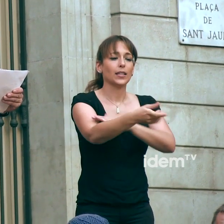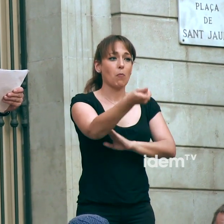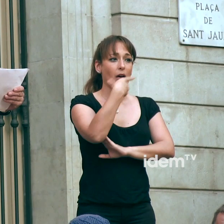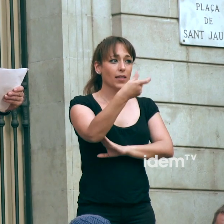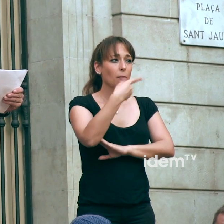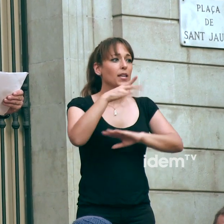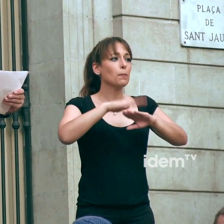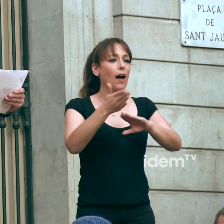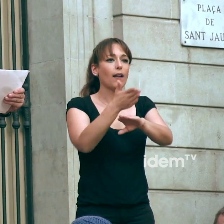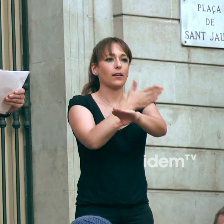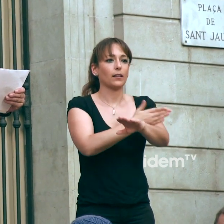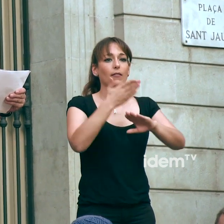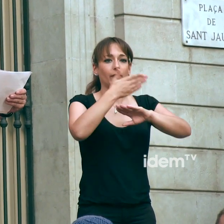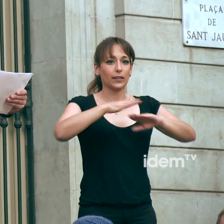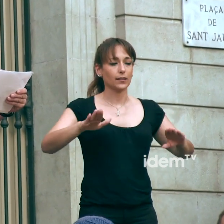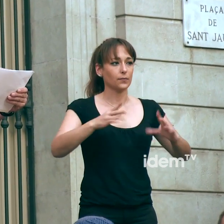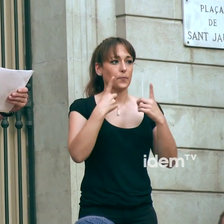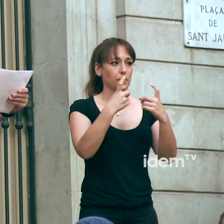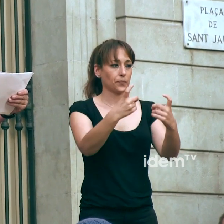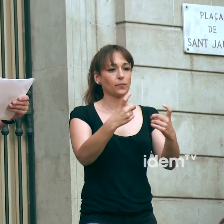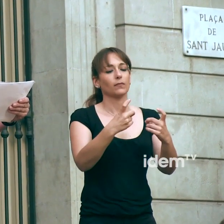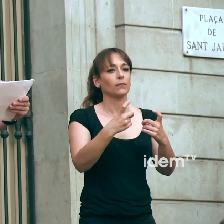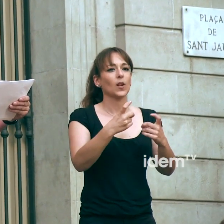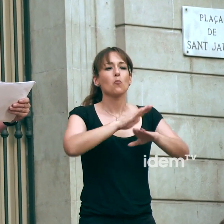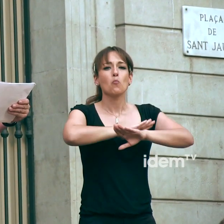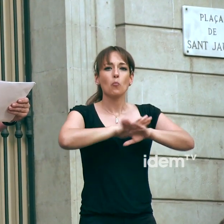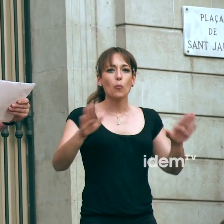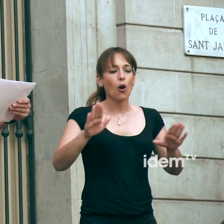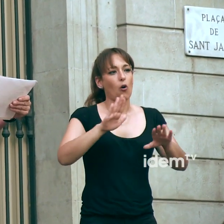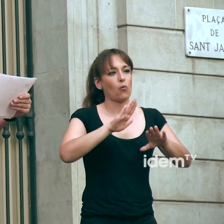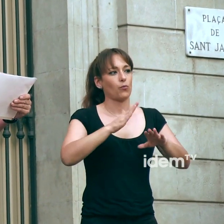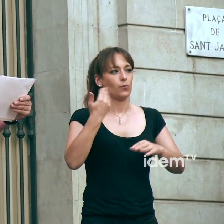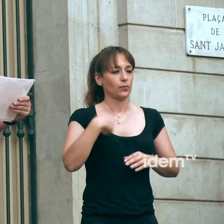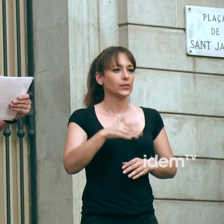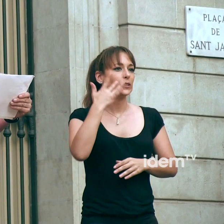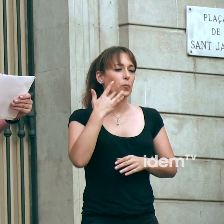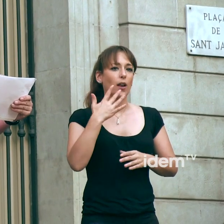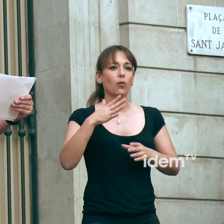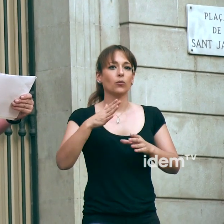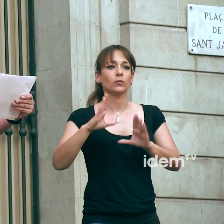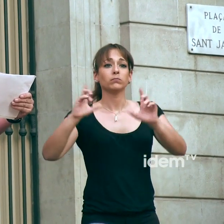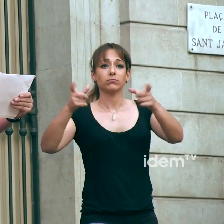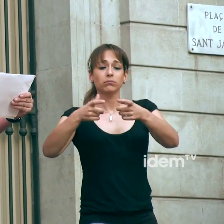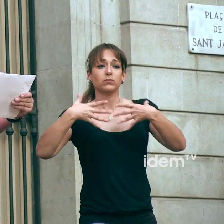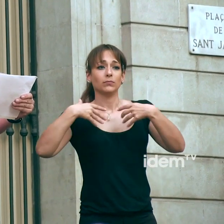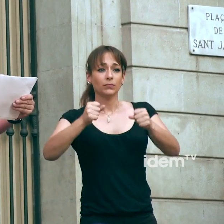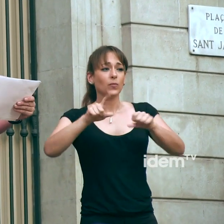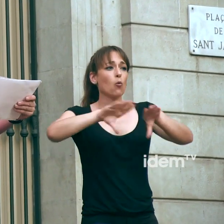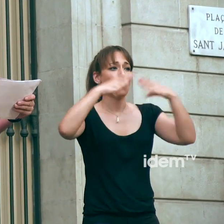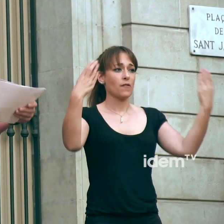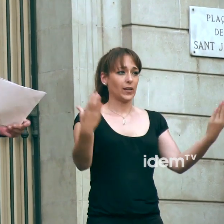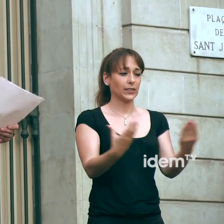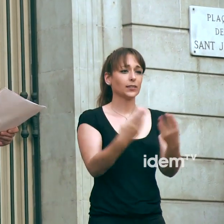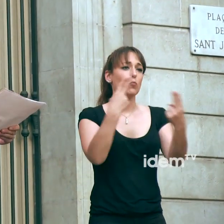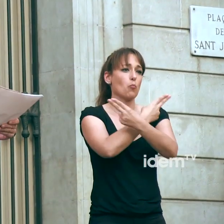medicaments preventius i curatius necessaris. Ja n'hi ha prou d'hipocresia. Sanitat pública i universal.